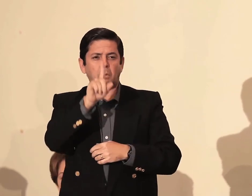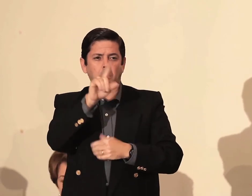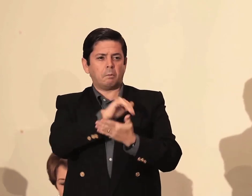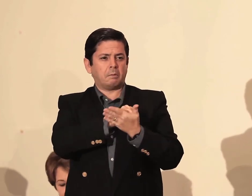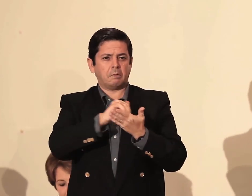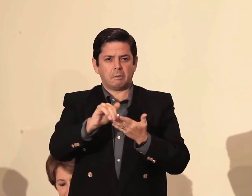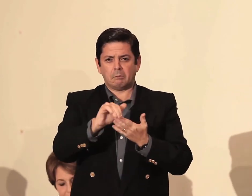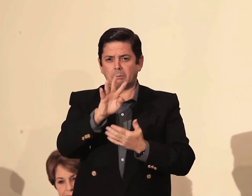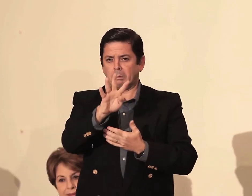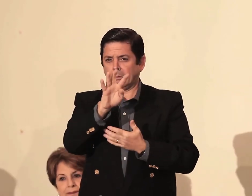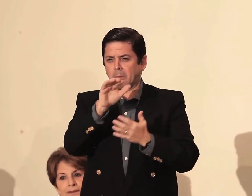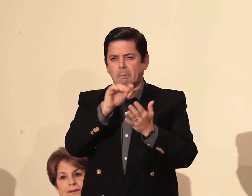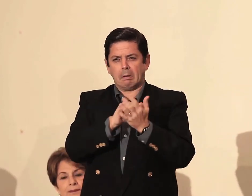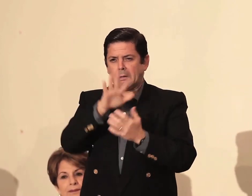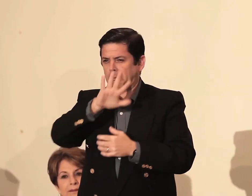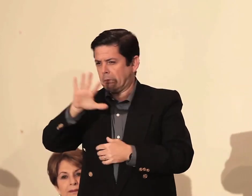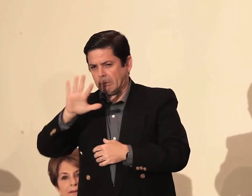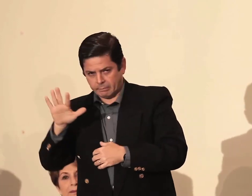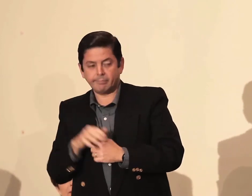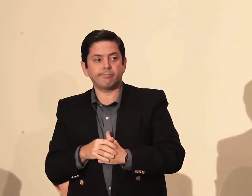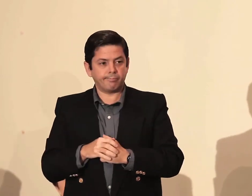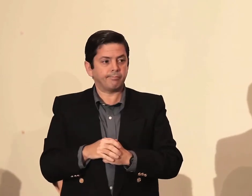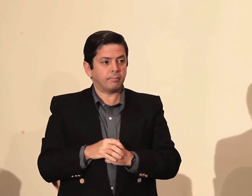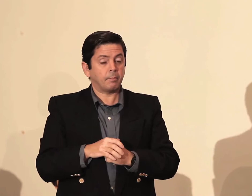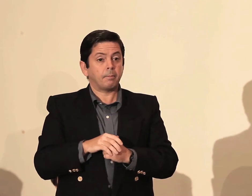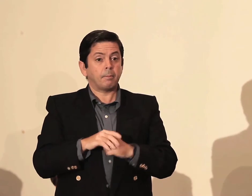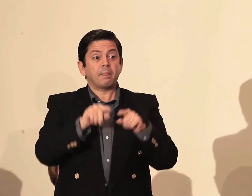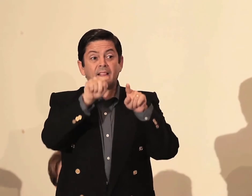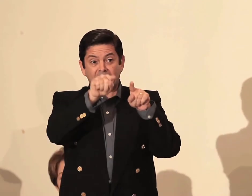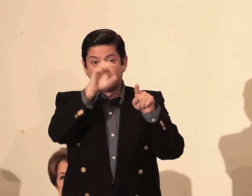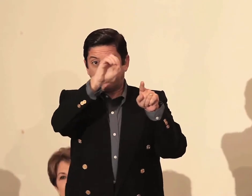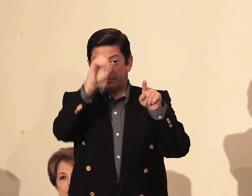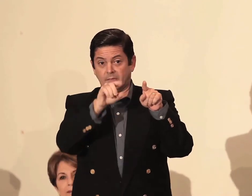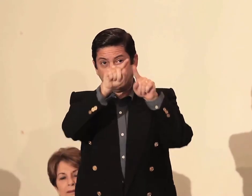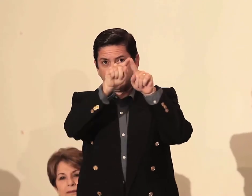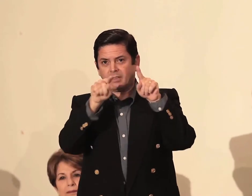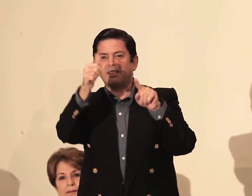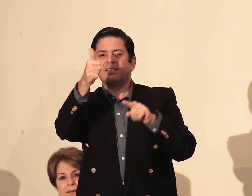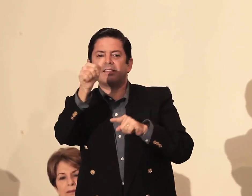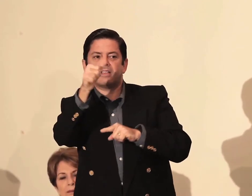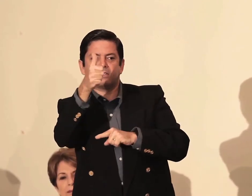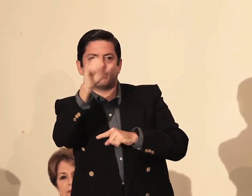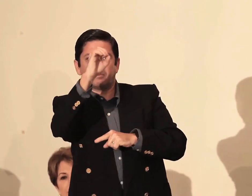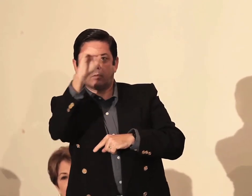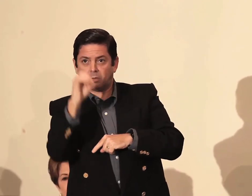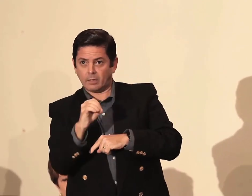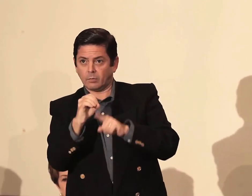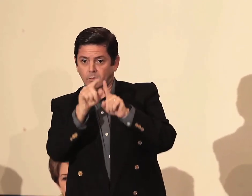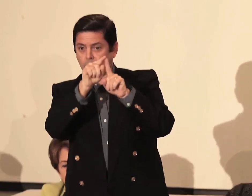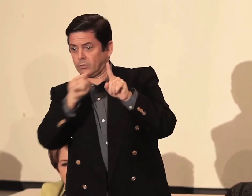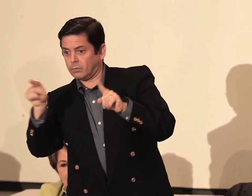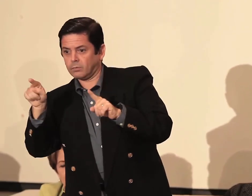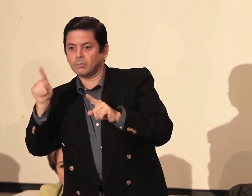Alrededor, dentro de ese grupo, 1.400.000 personas, estamos hablando de números aproximados, el 10